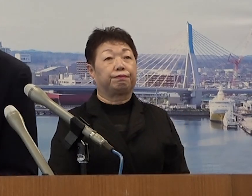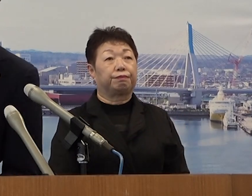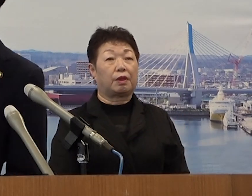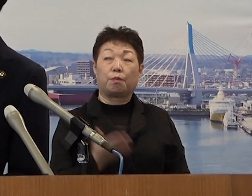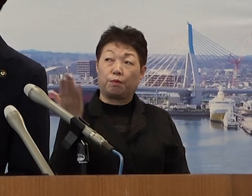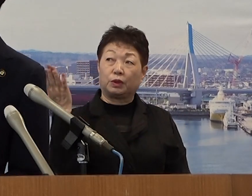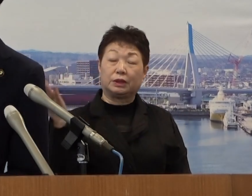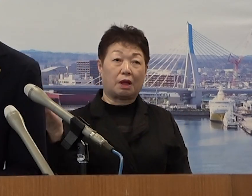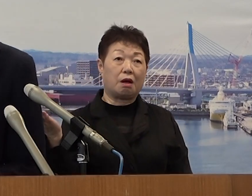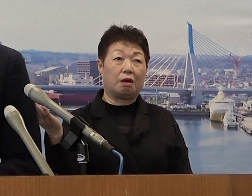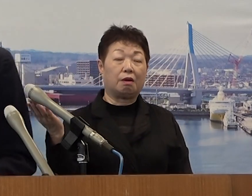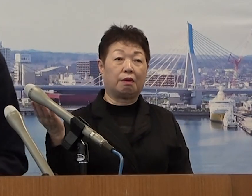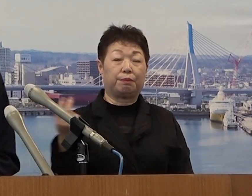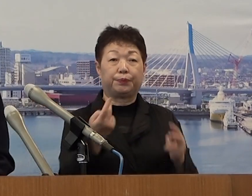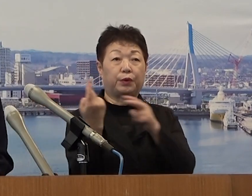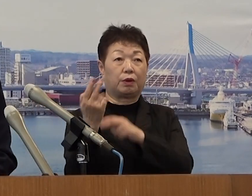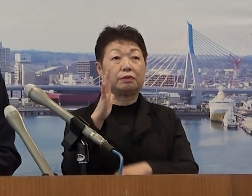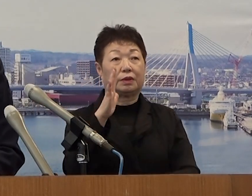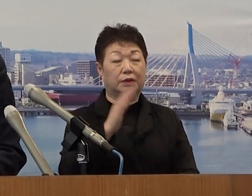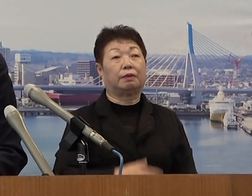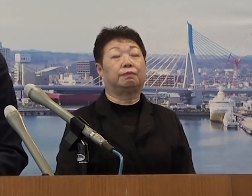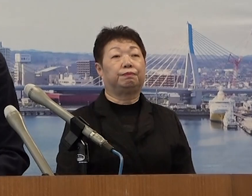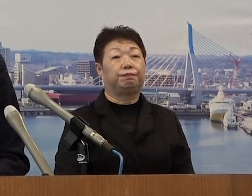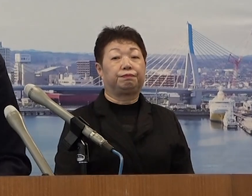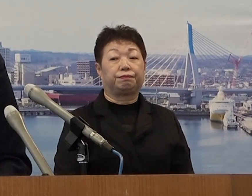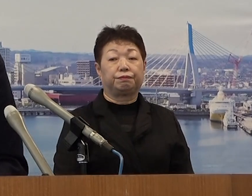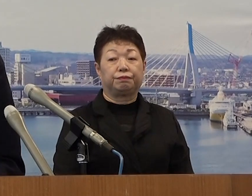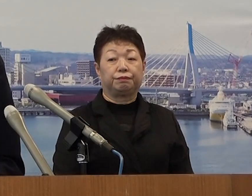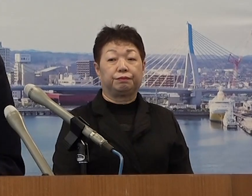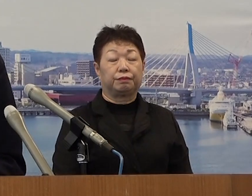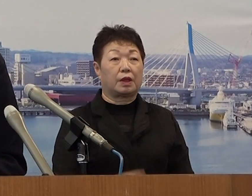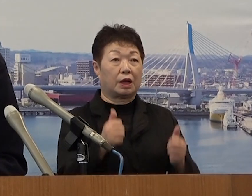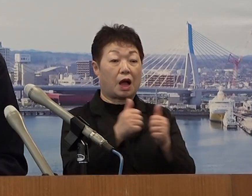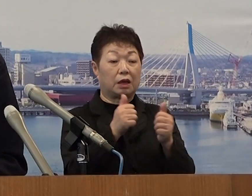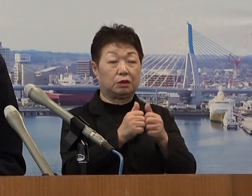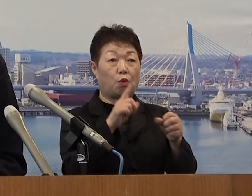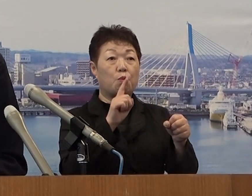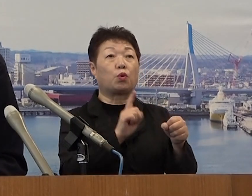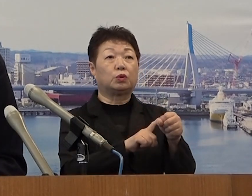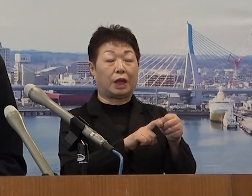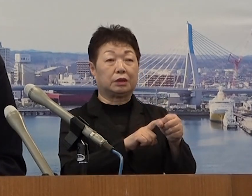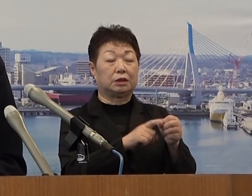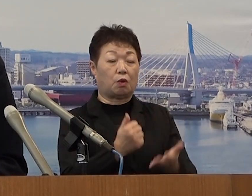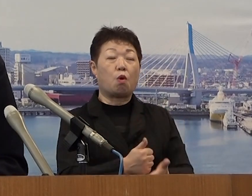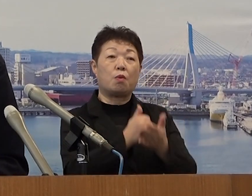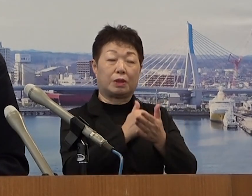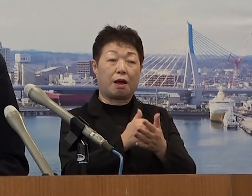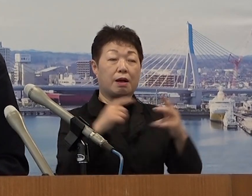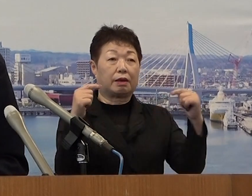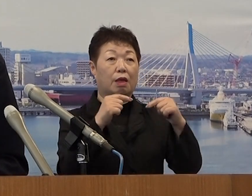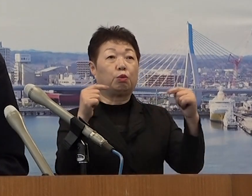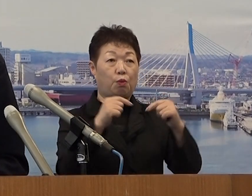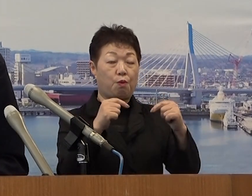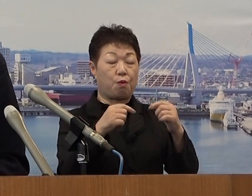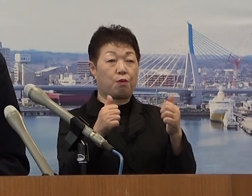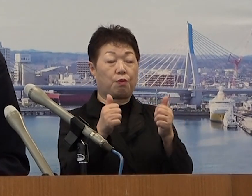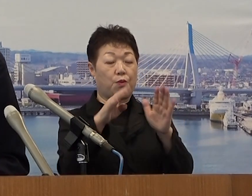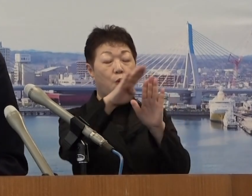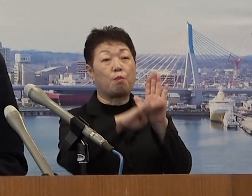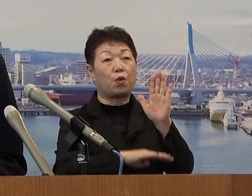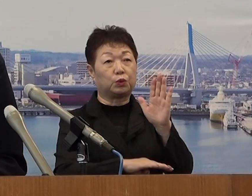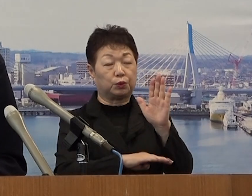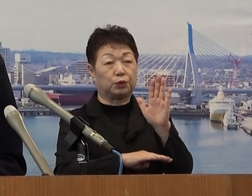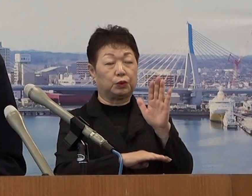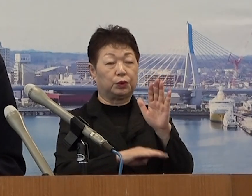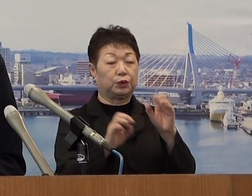モニターをご覧ください。まず会議の目的と主な検討項目でございますが、